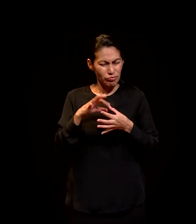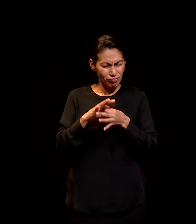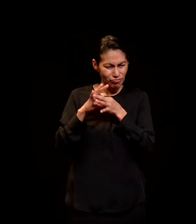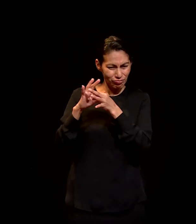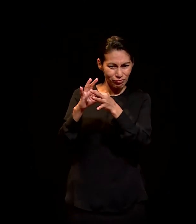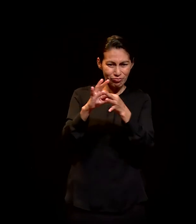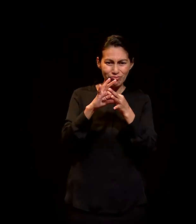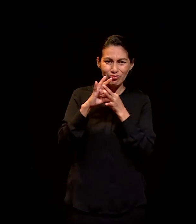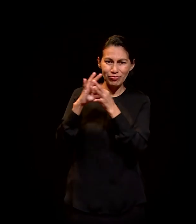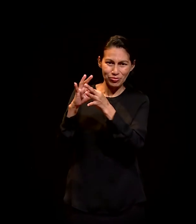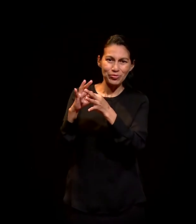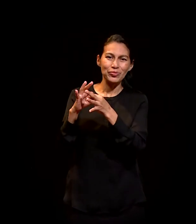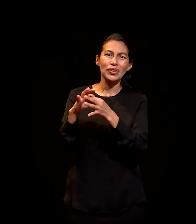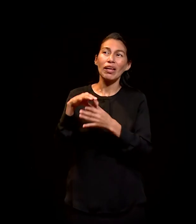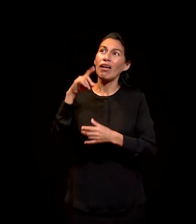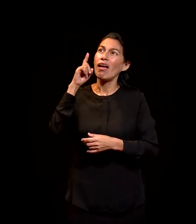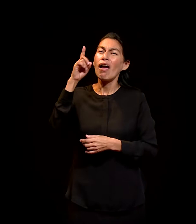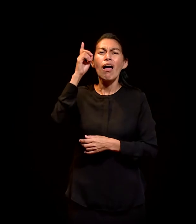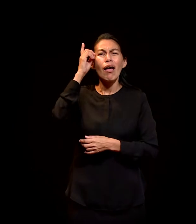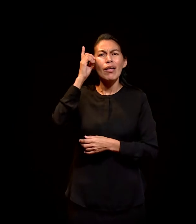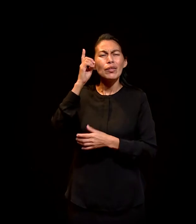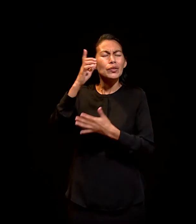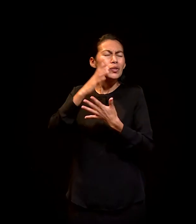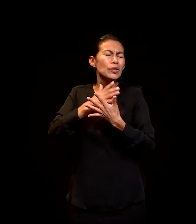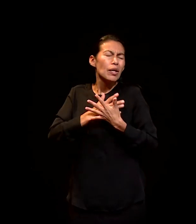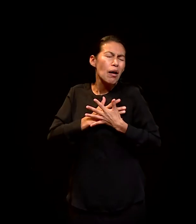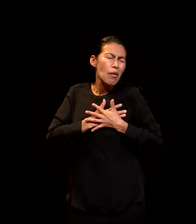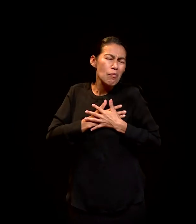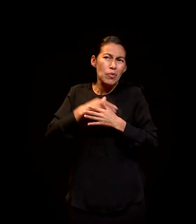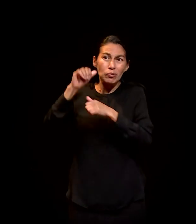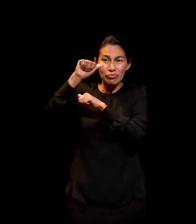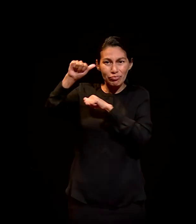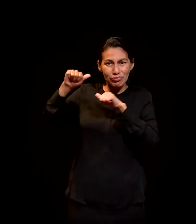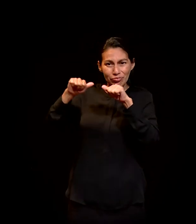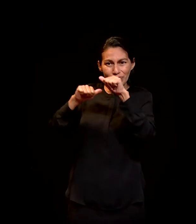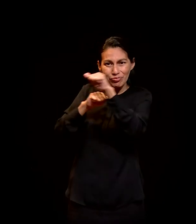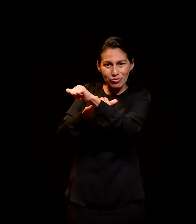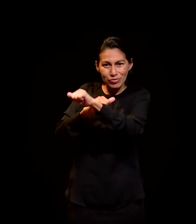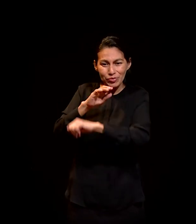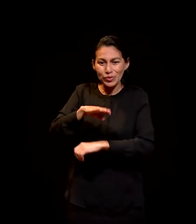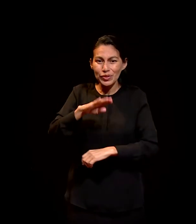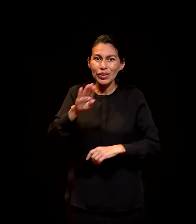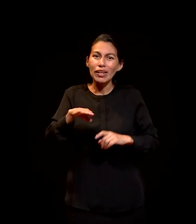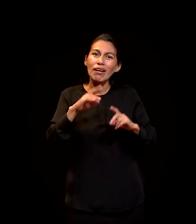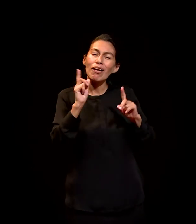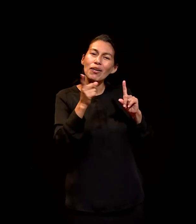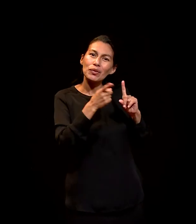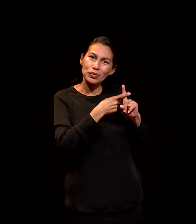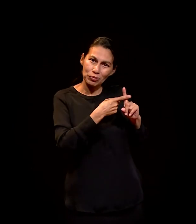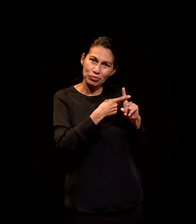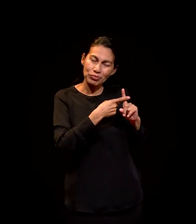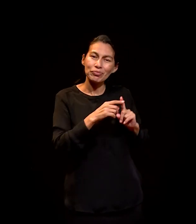de la fe en el hijo de dios el cual nos amó y se entregó a sí mismo por nosotros